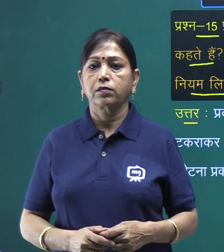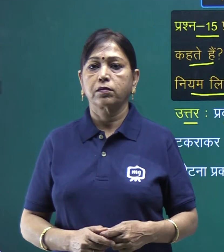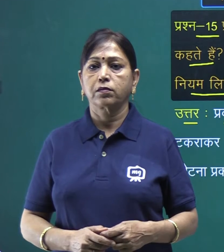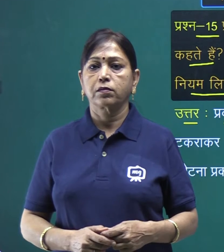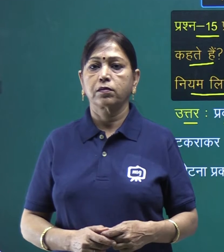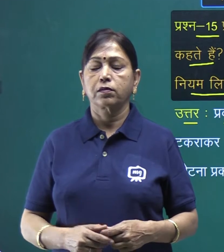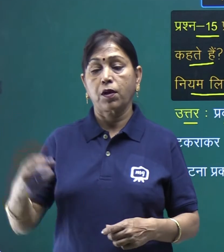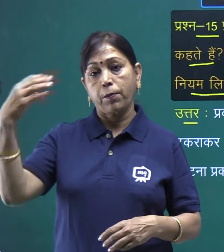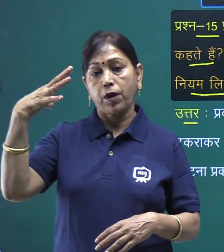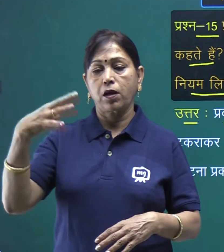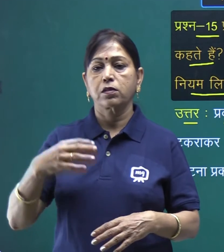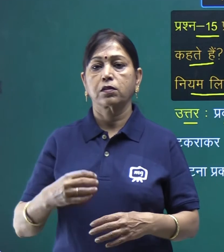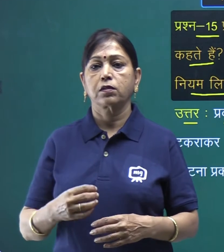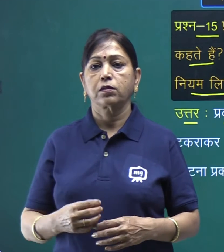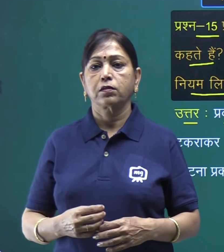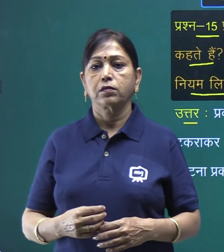प्रकाश का